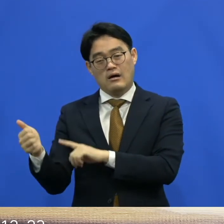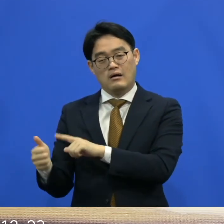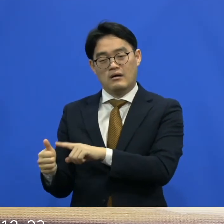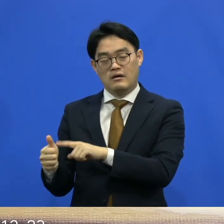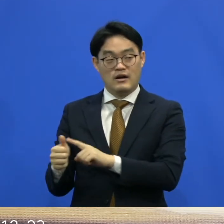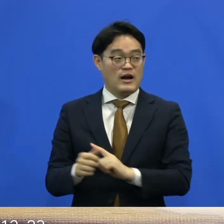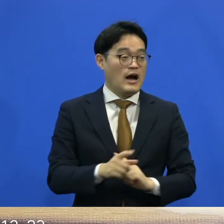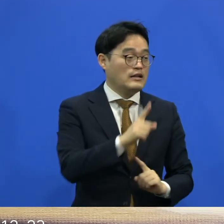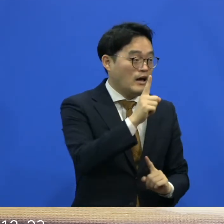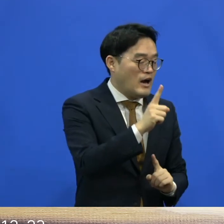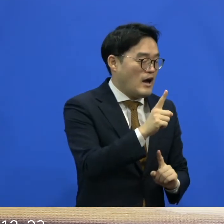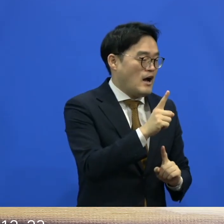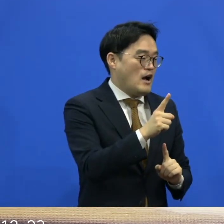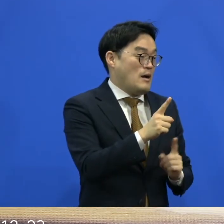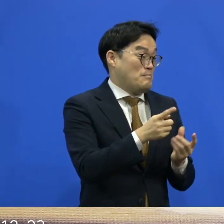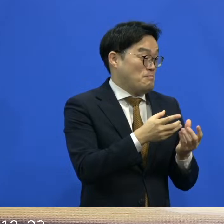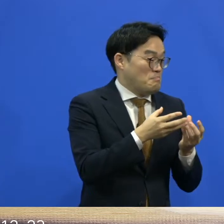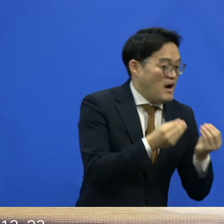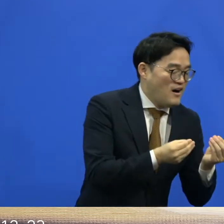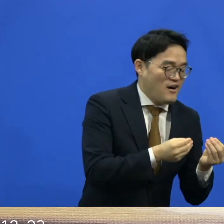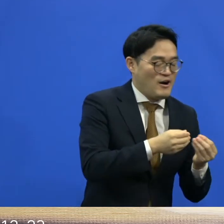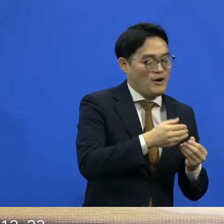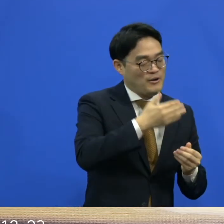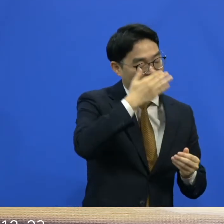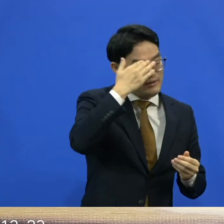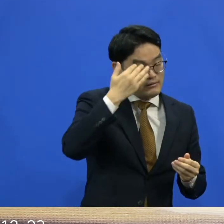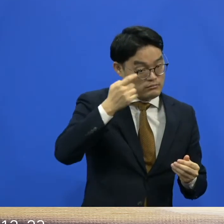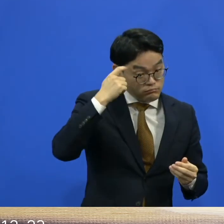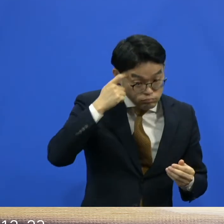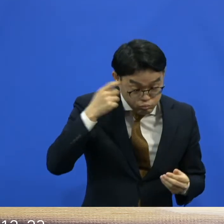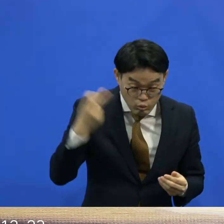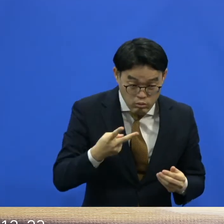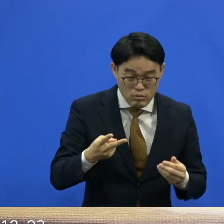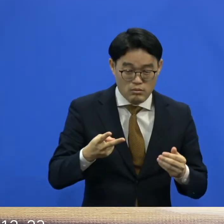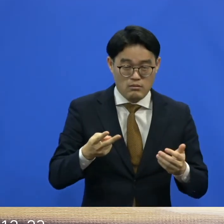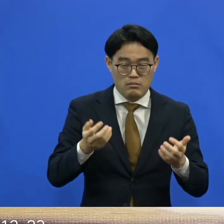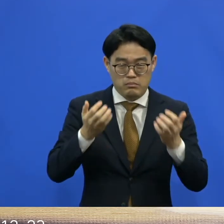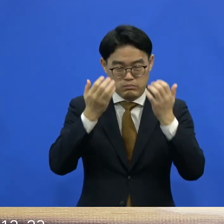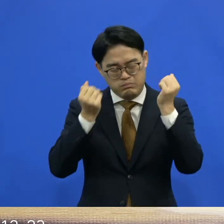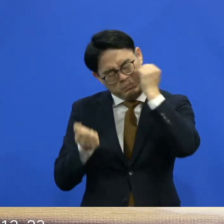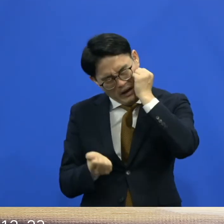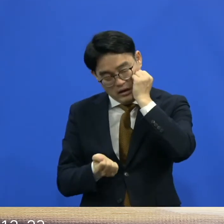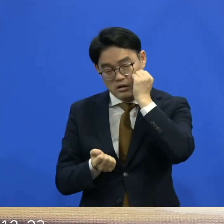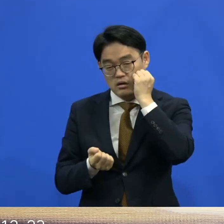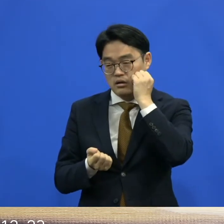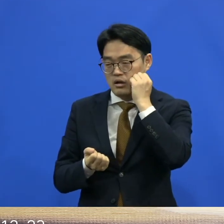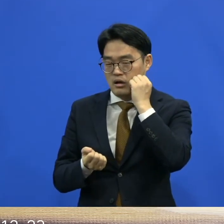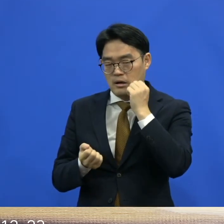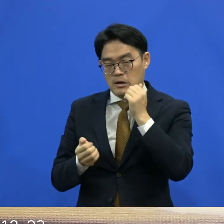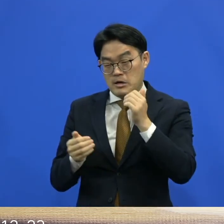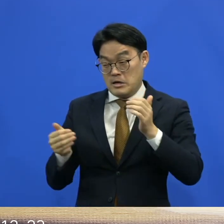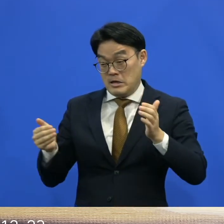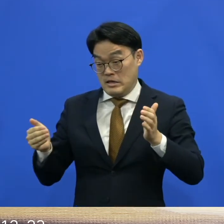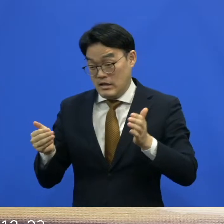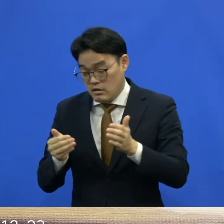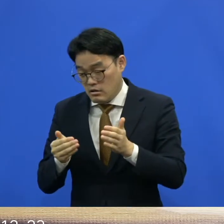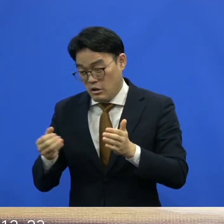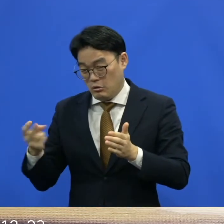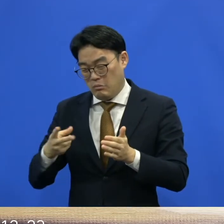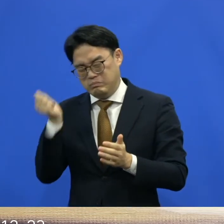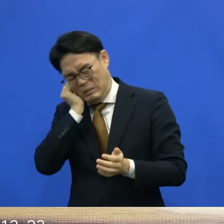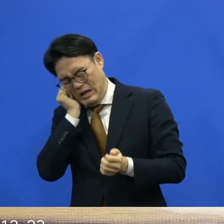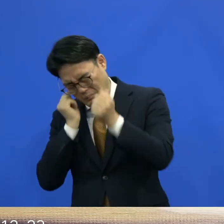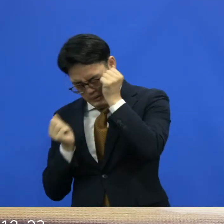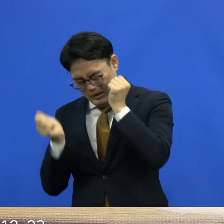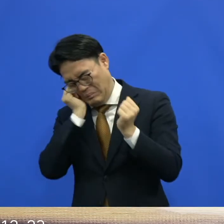또 다른 고난이 불쑥 솟아오르고 하나가 끝나가는 듯 하면 또 하나가